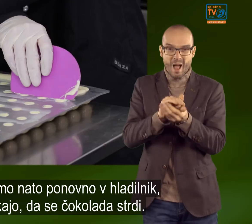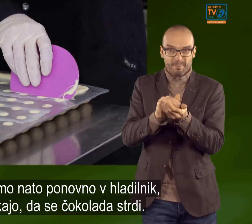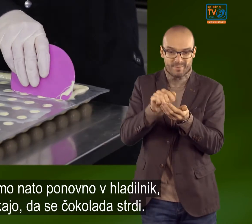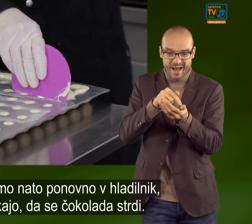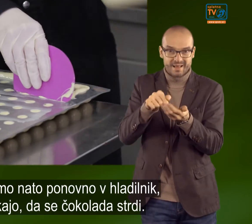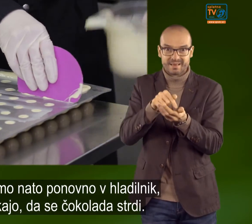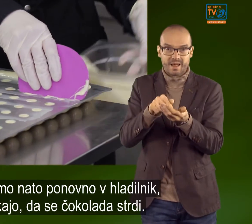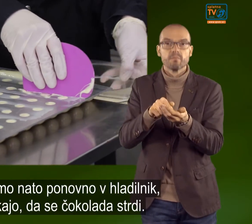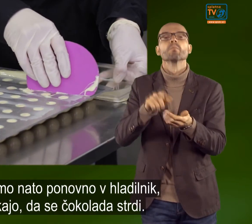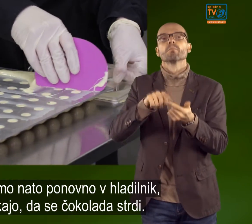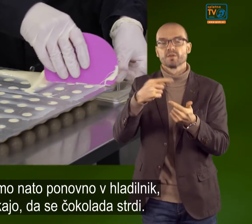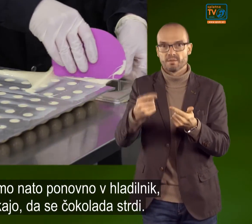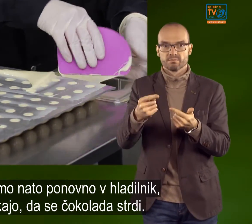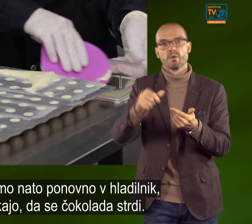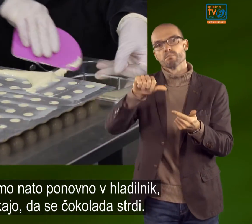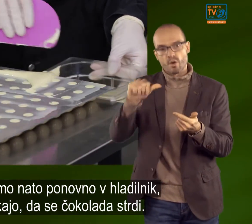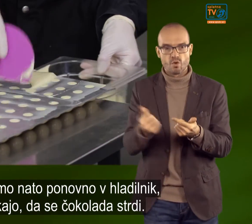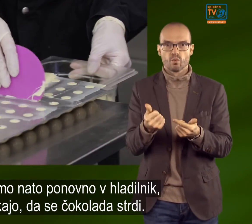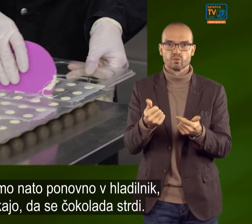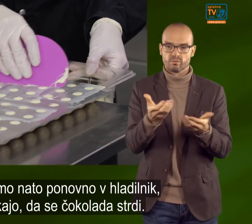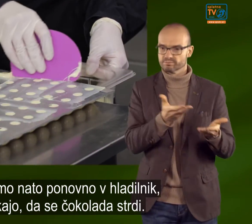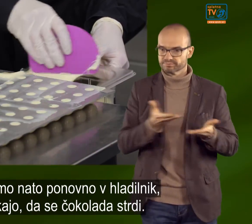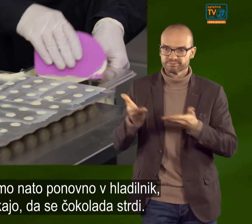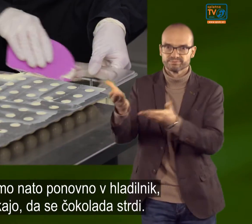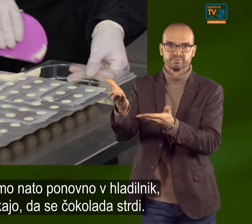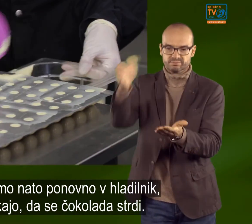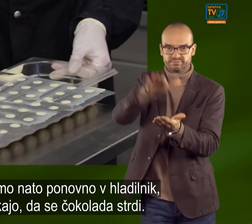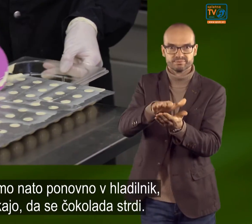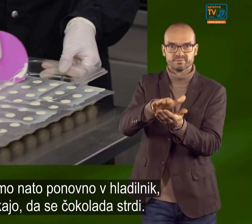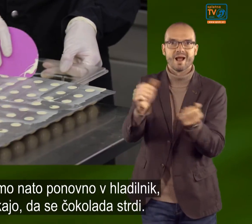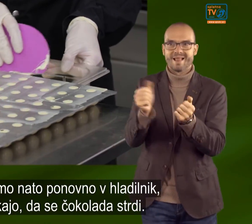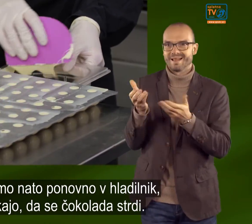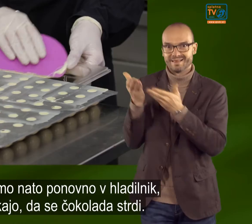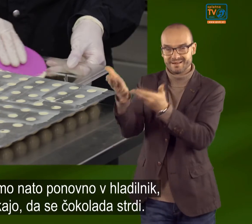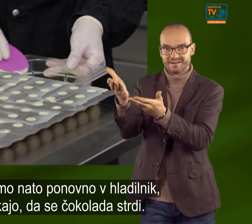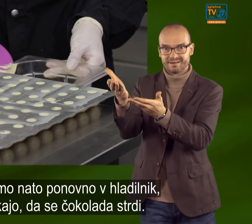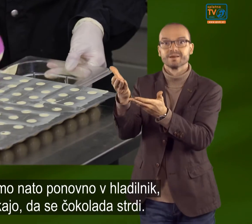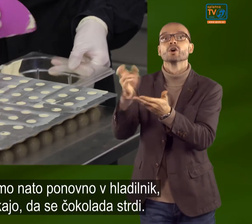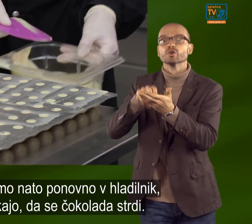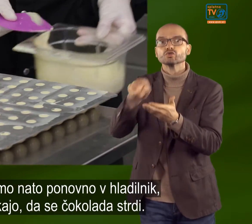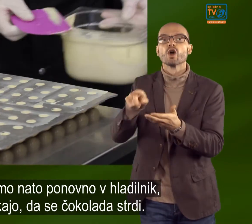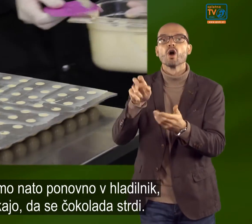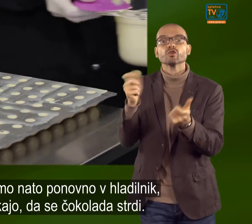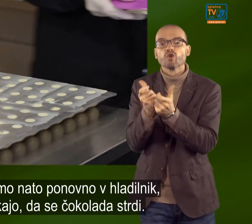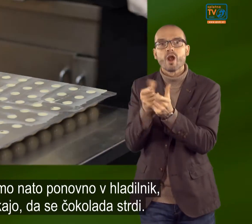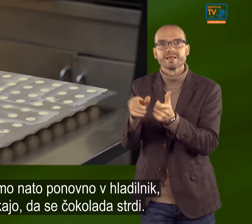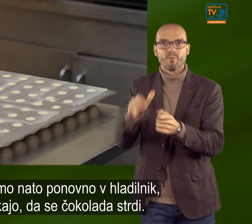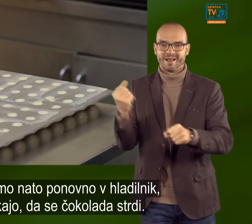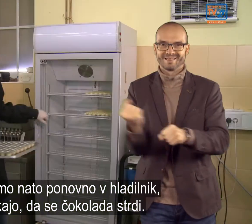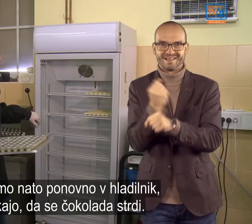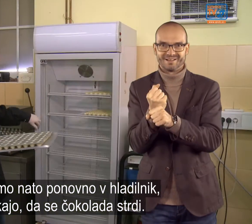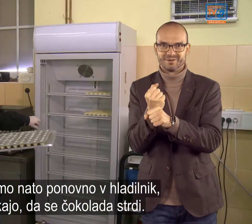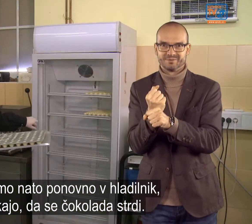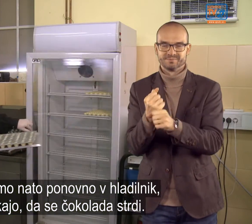Praline nato ponovno damo v hladilnik, kjer počakamo, da se še čokolada strdi.